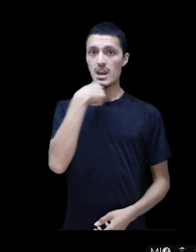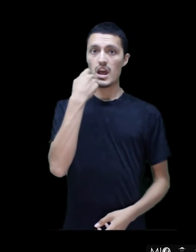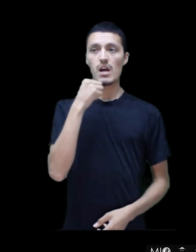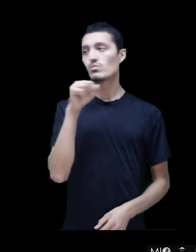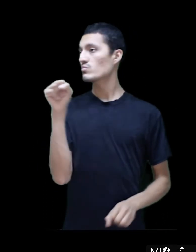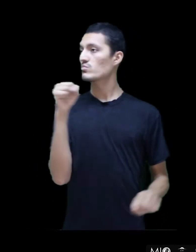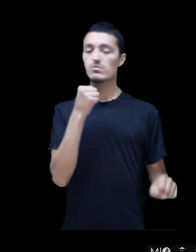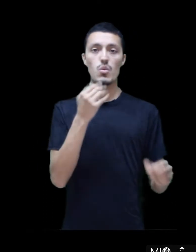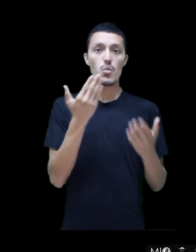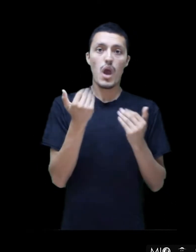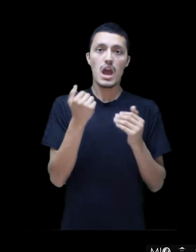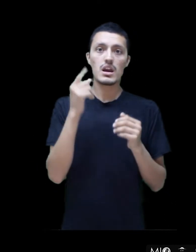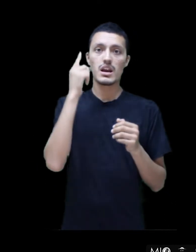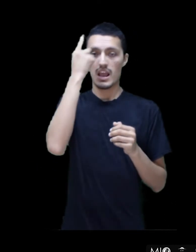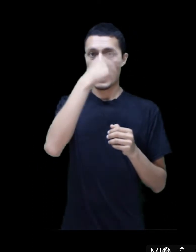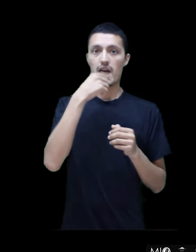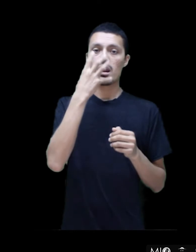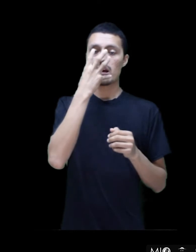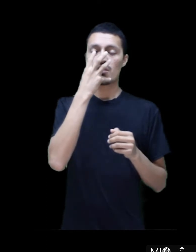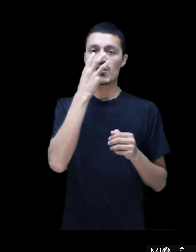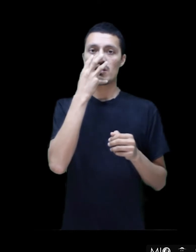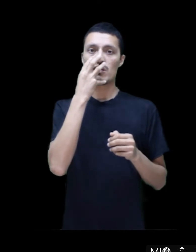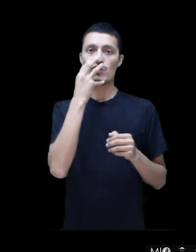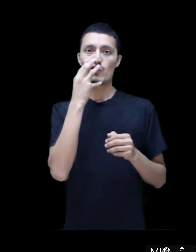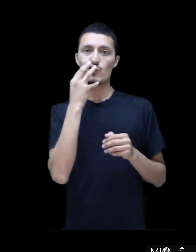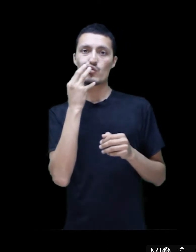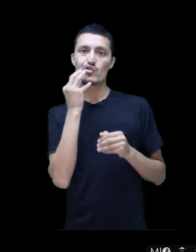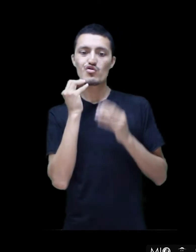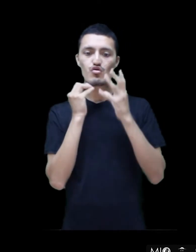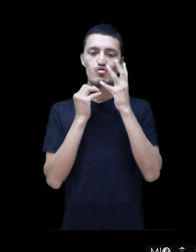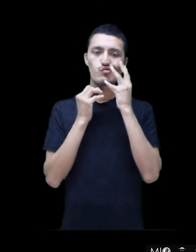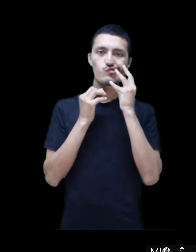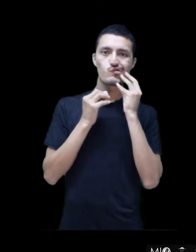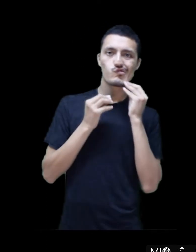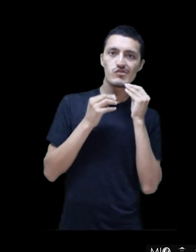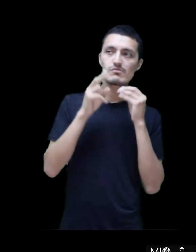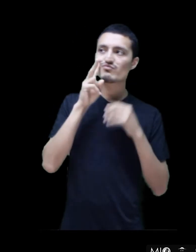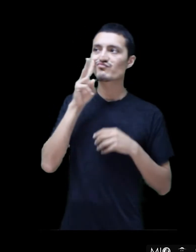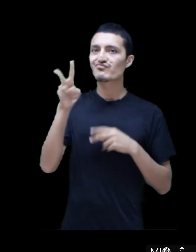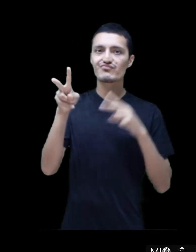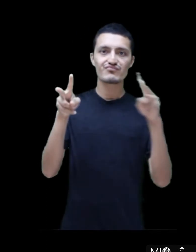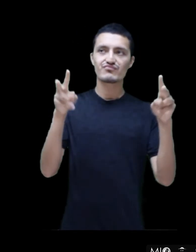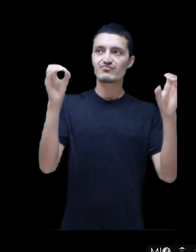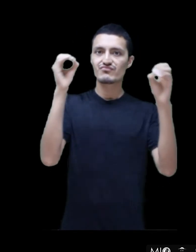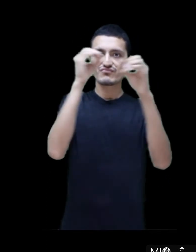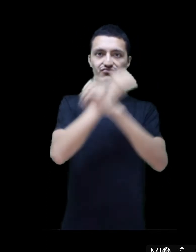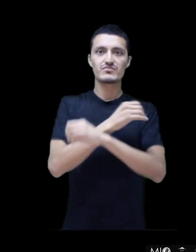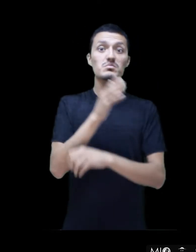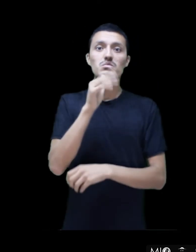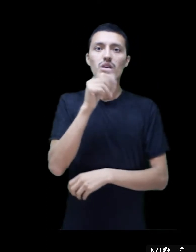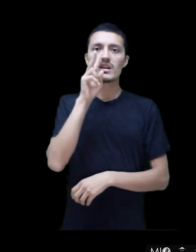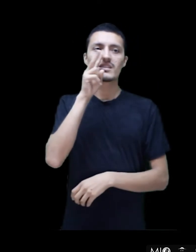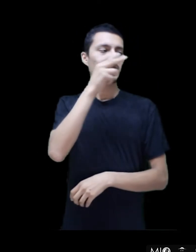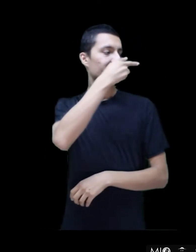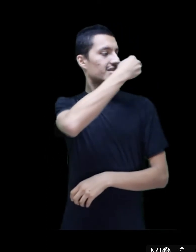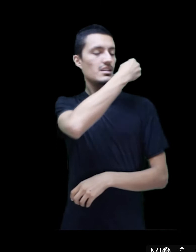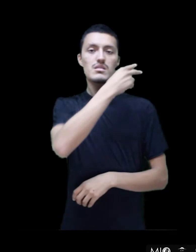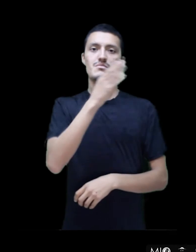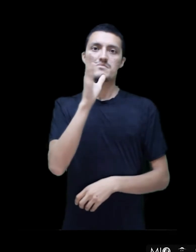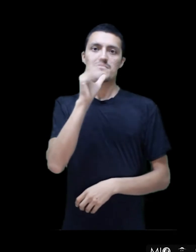cabeza. La cara se le iba para un lado, su vista estaba velada y no podía mirar detrás de sí.